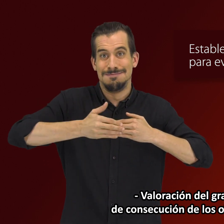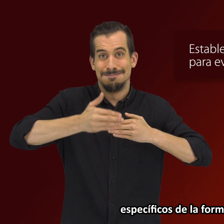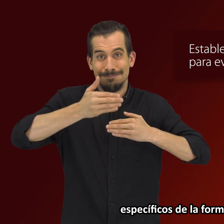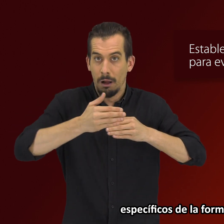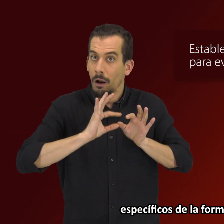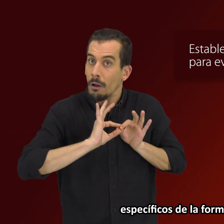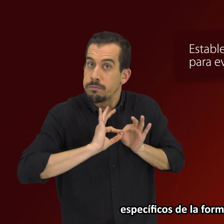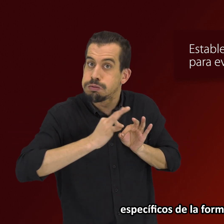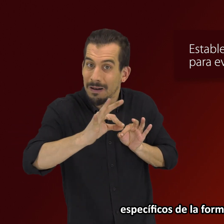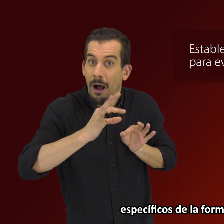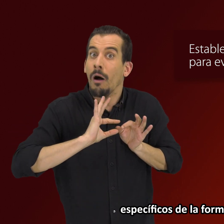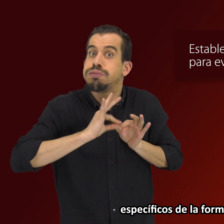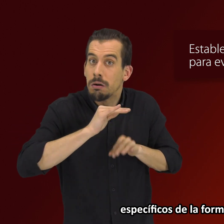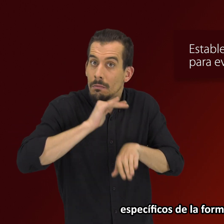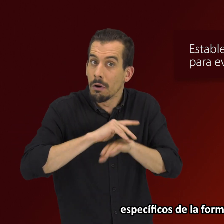específicos de la formación.